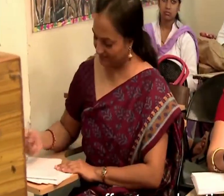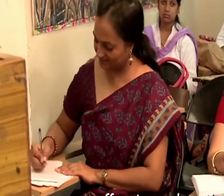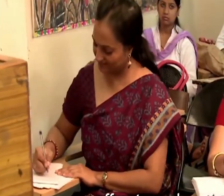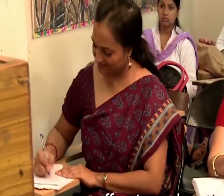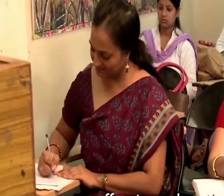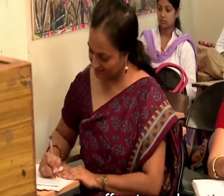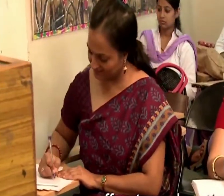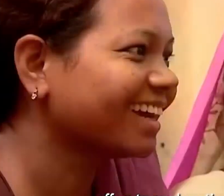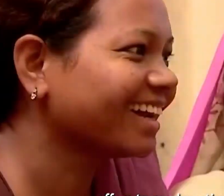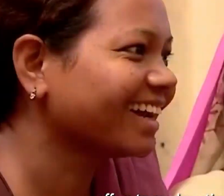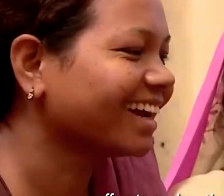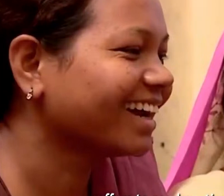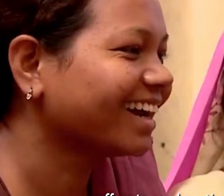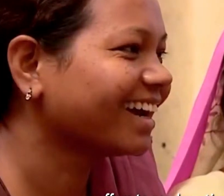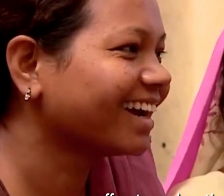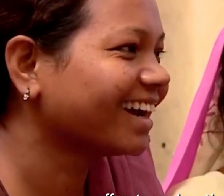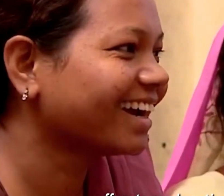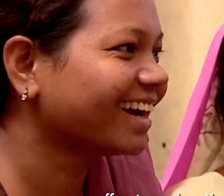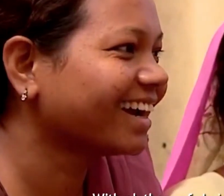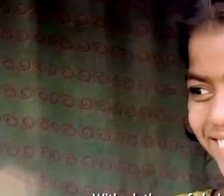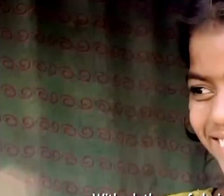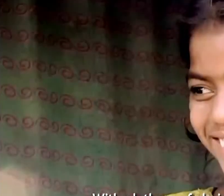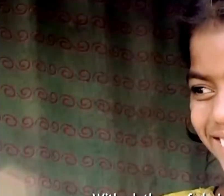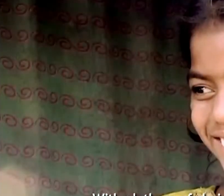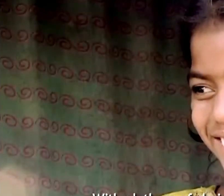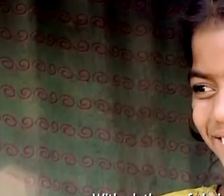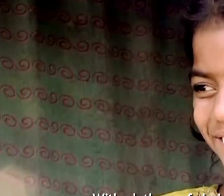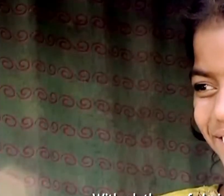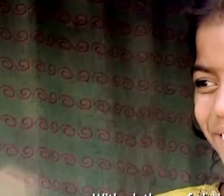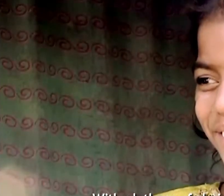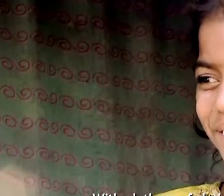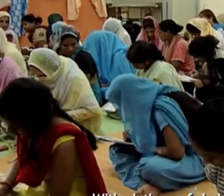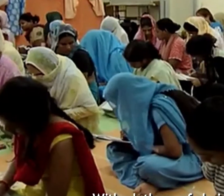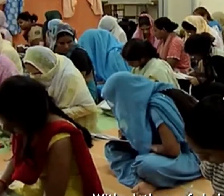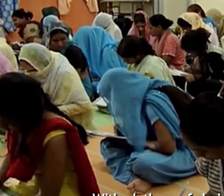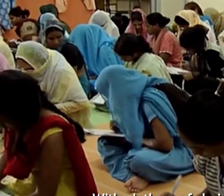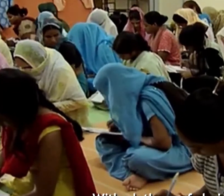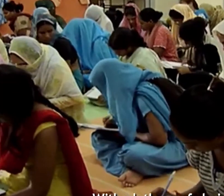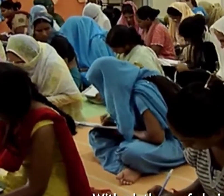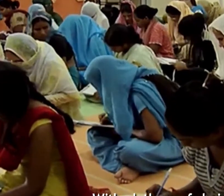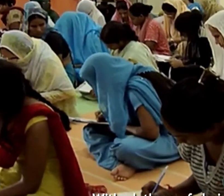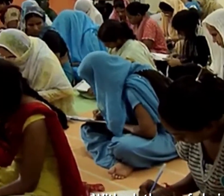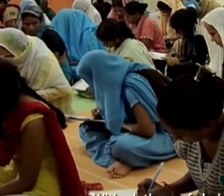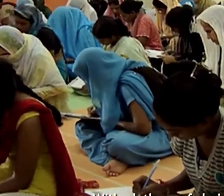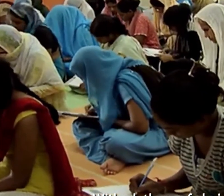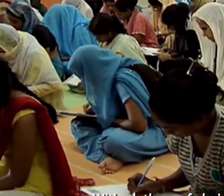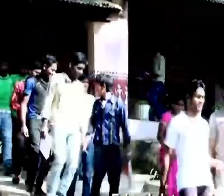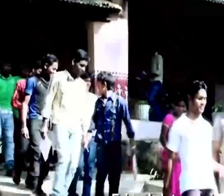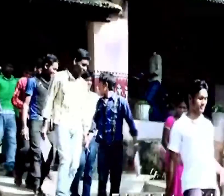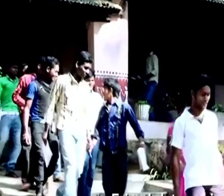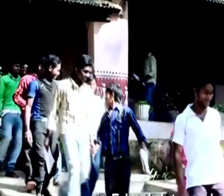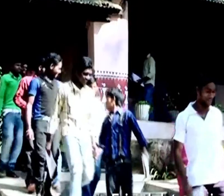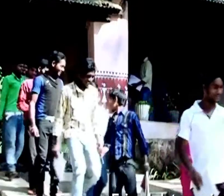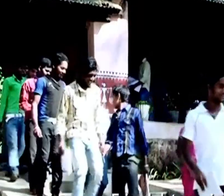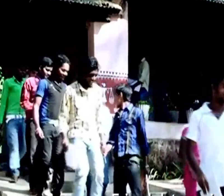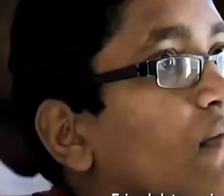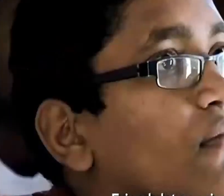हम कहीं पढ़े, वे विषय की लोच से युक्त हो। मित्रों